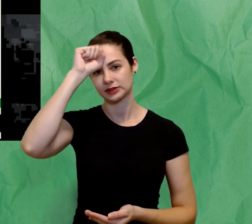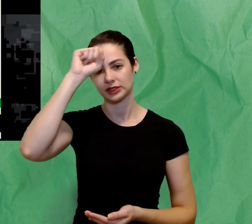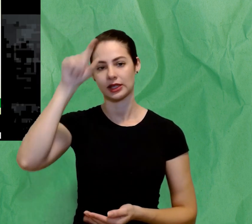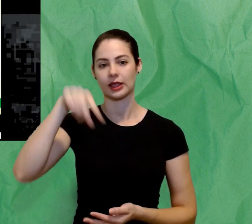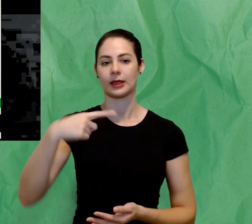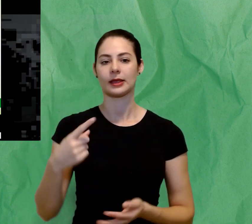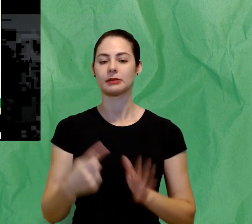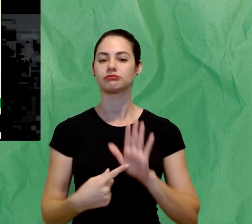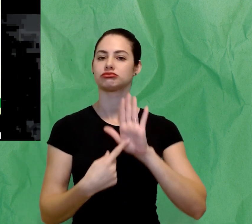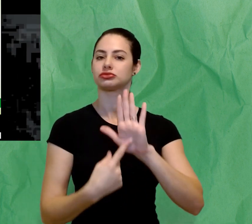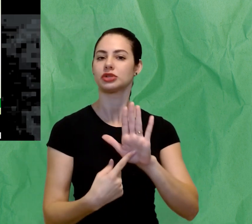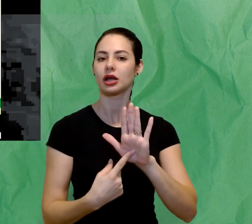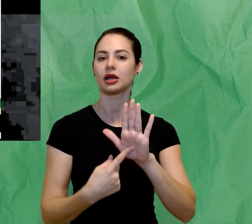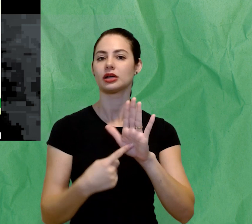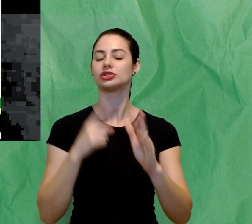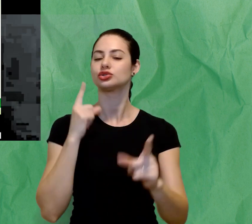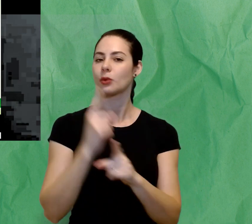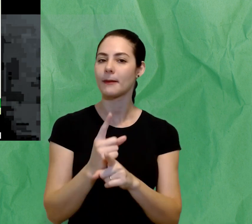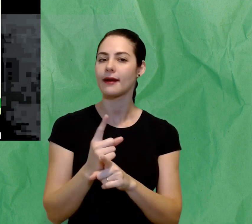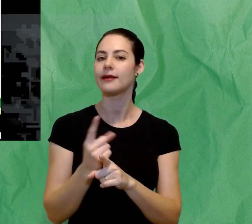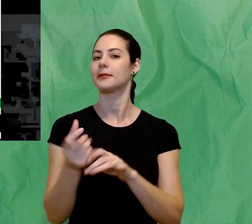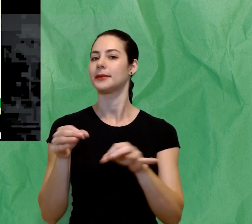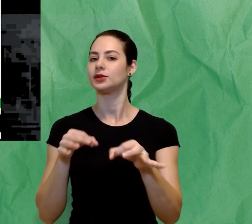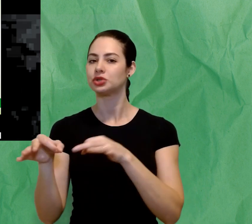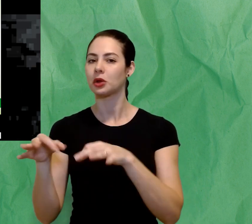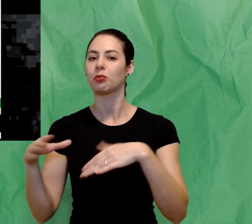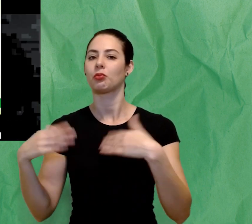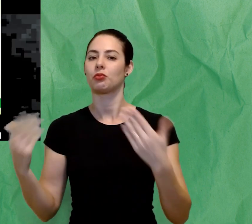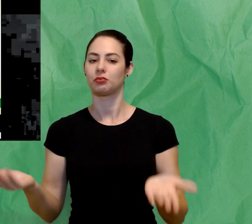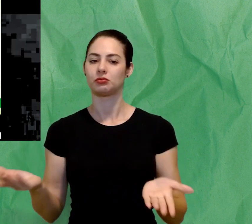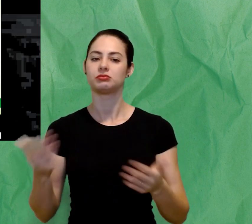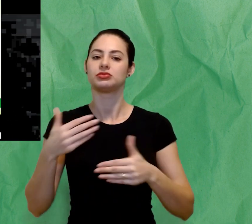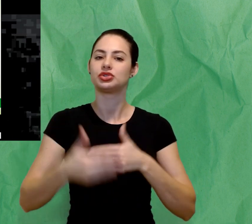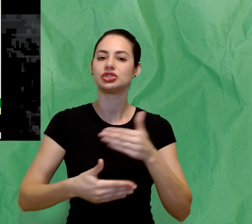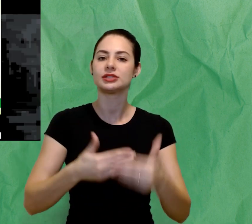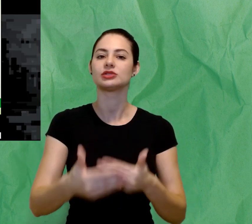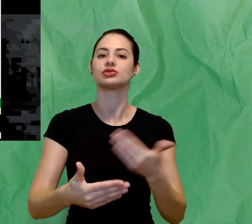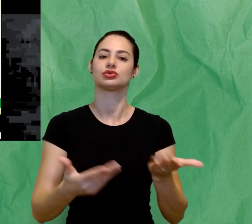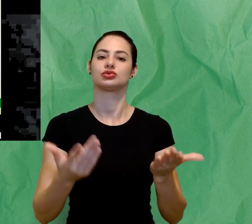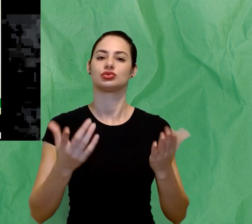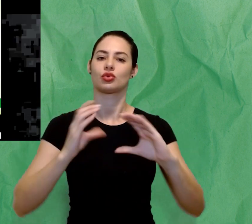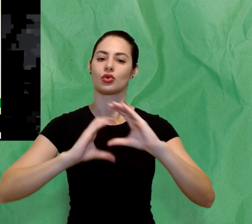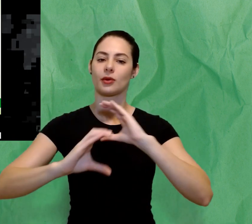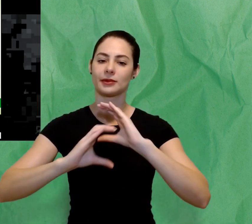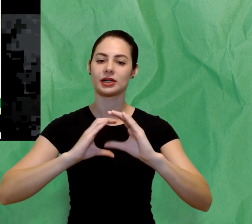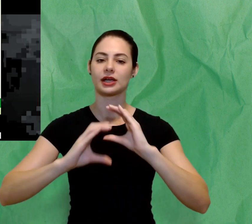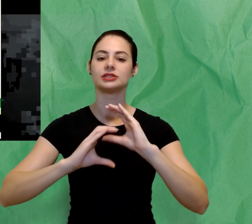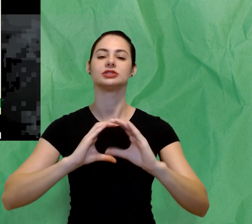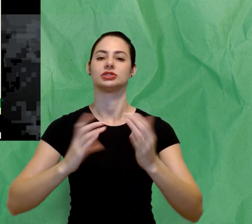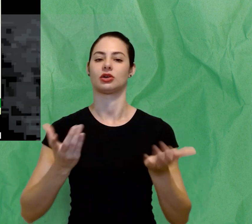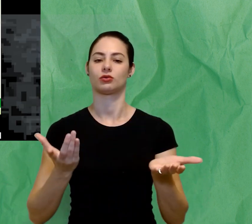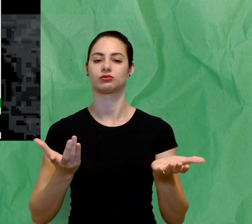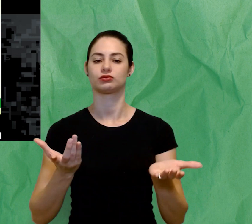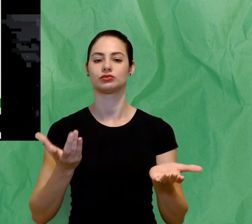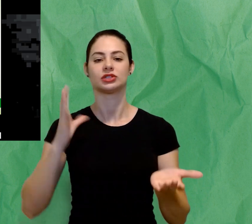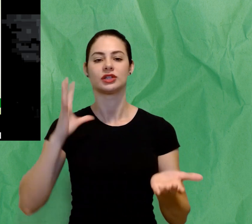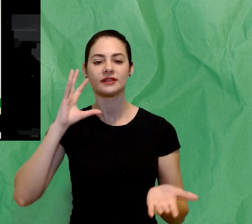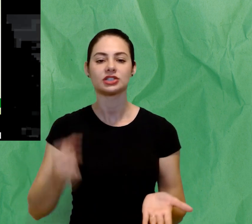Exposição, descoberta, projeto? Quais os processos comunicativos definidos?